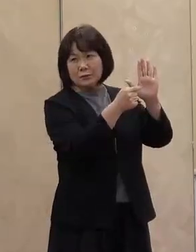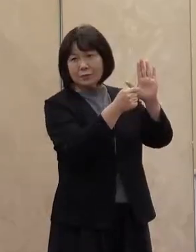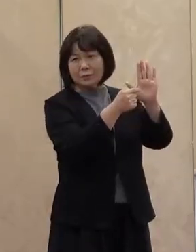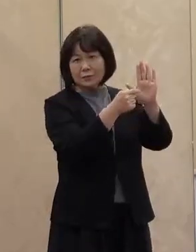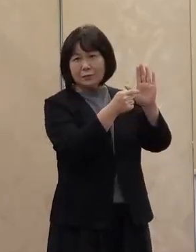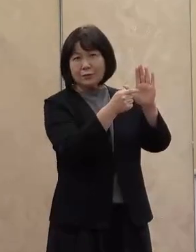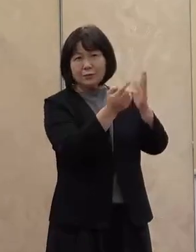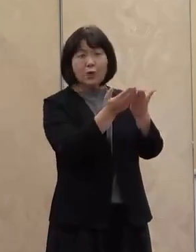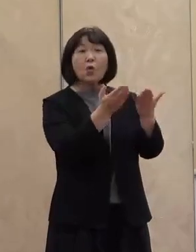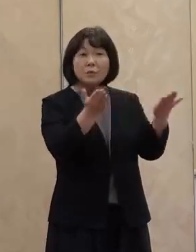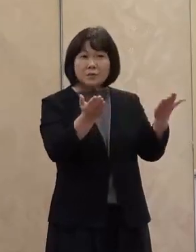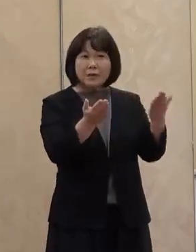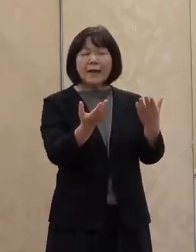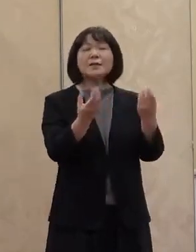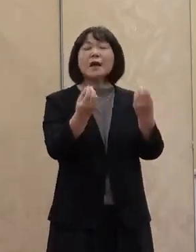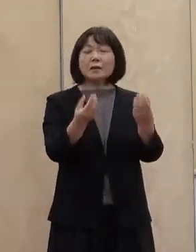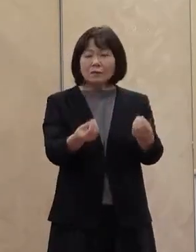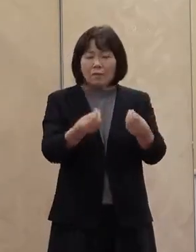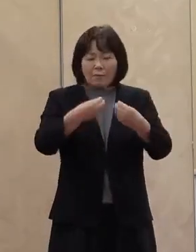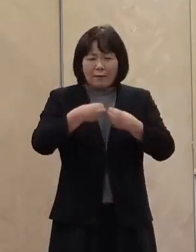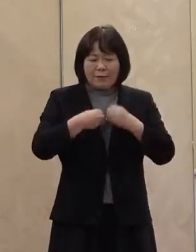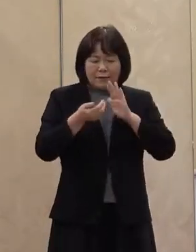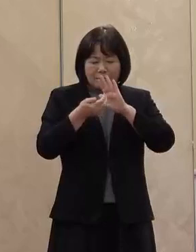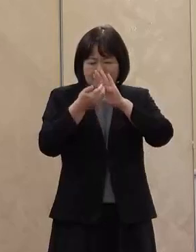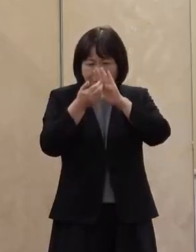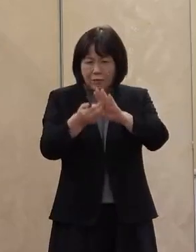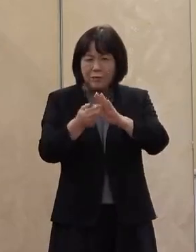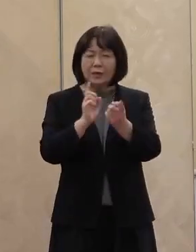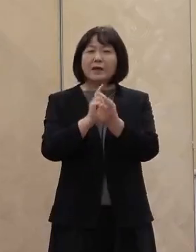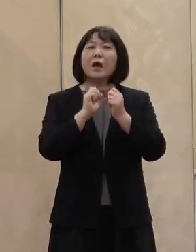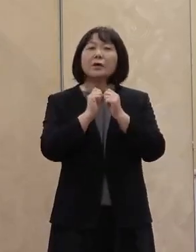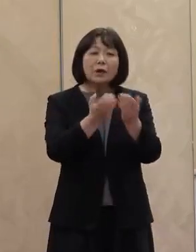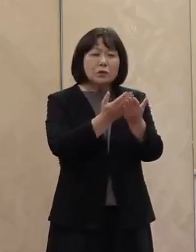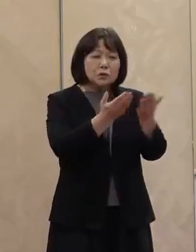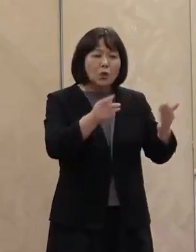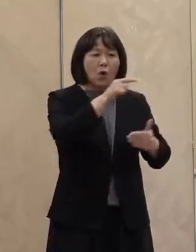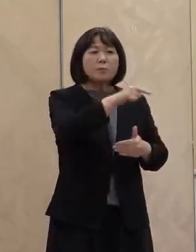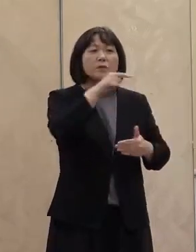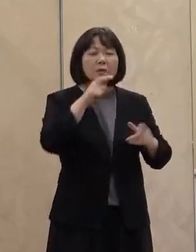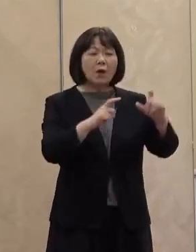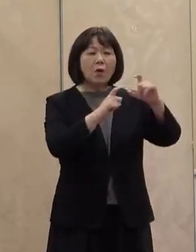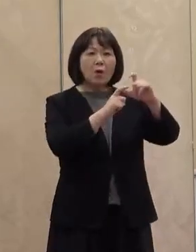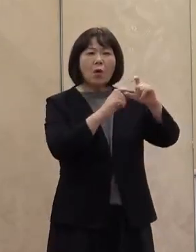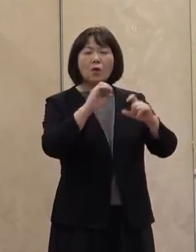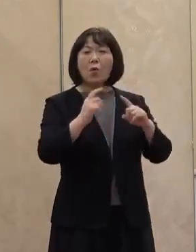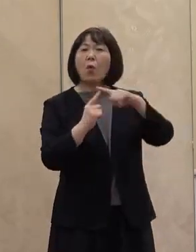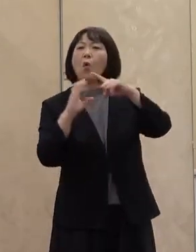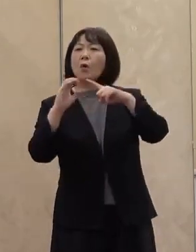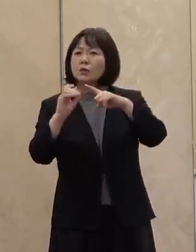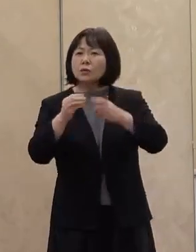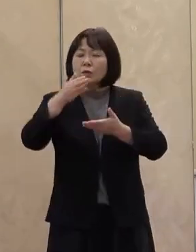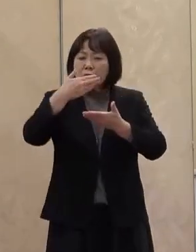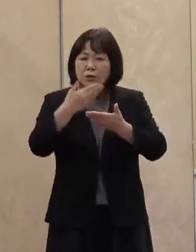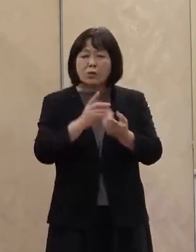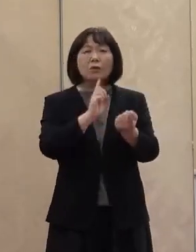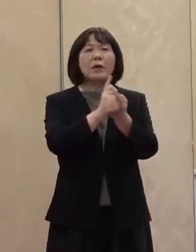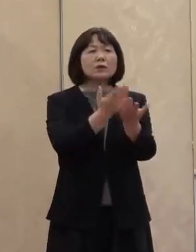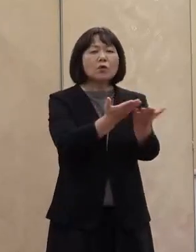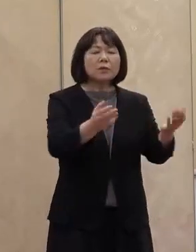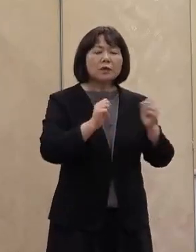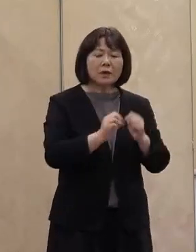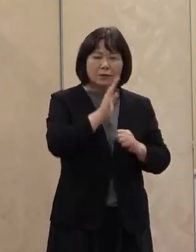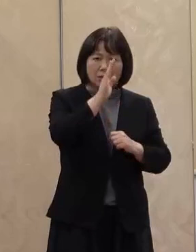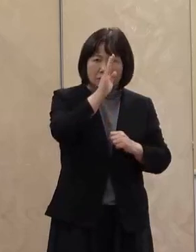掲載してちゃんと感染症対策を取ると言ってる店舗をGoTo イートの対象にしてくださいという